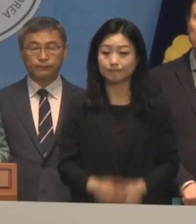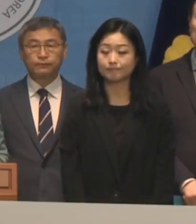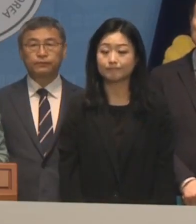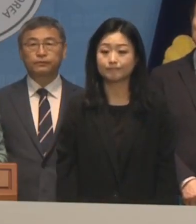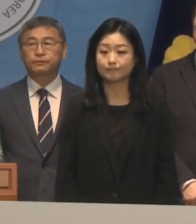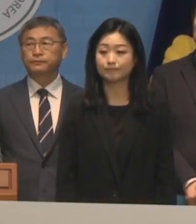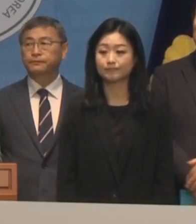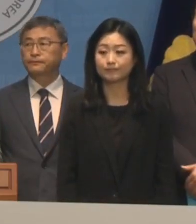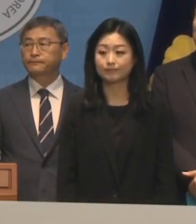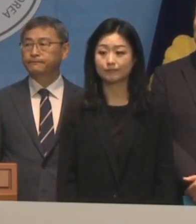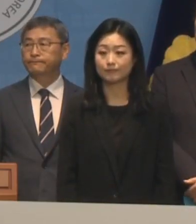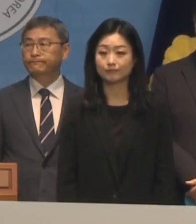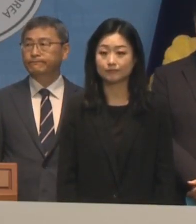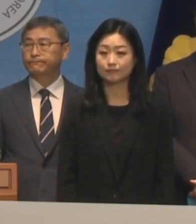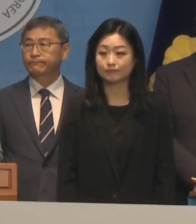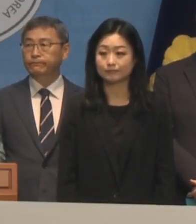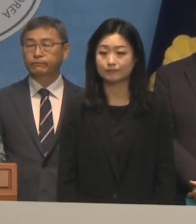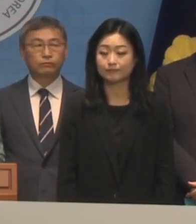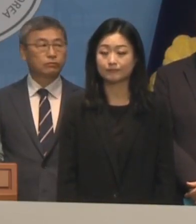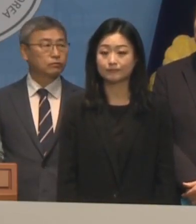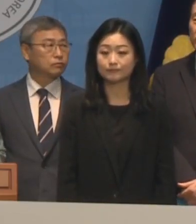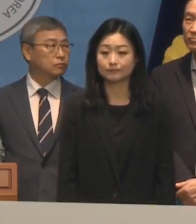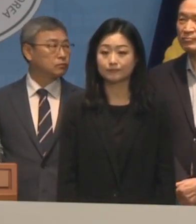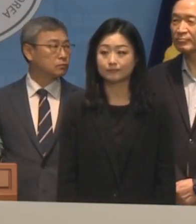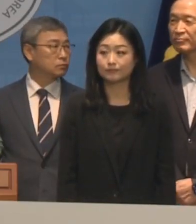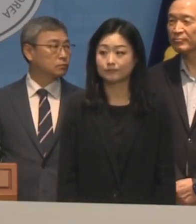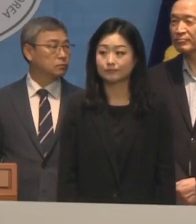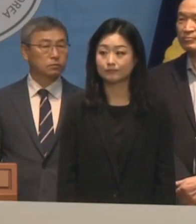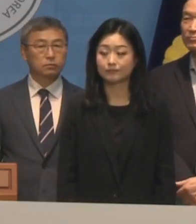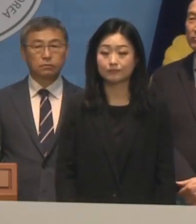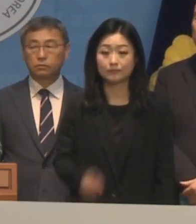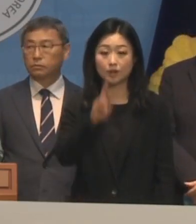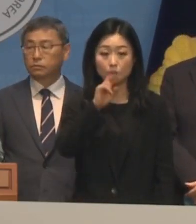2027년까지 최소 3년 연장 후